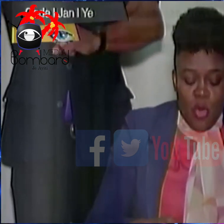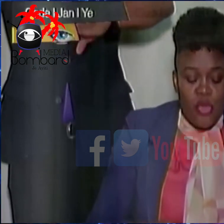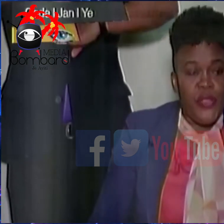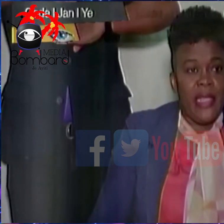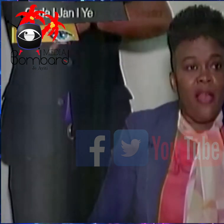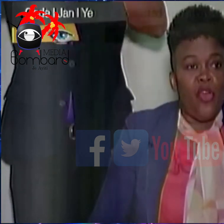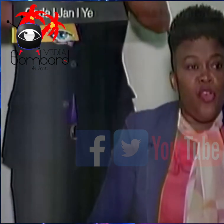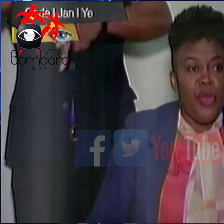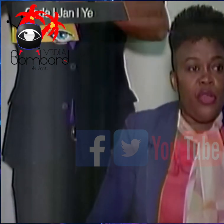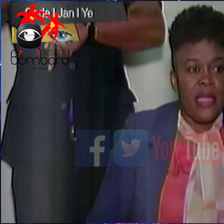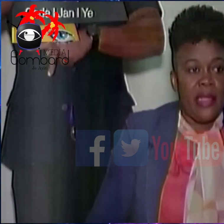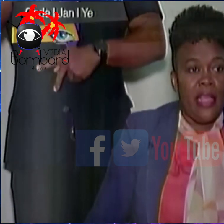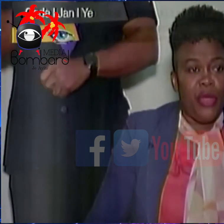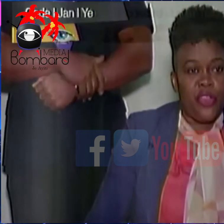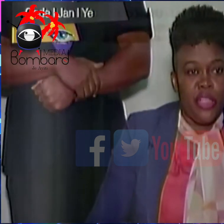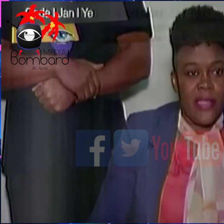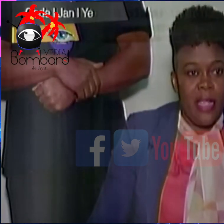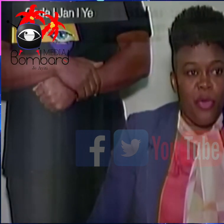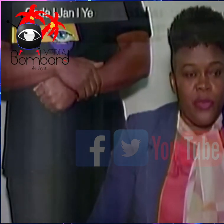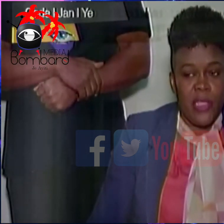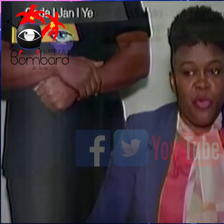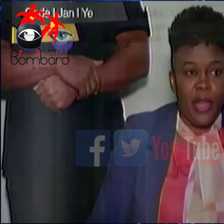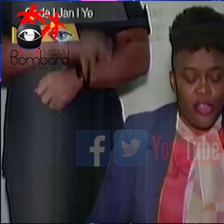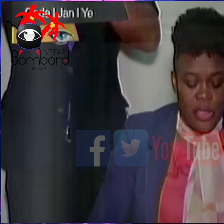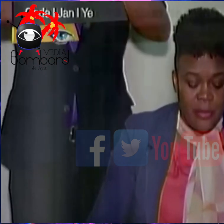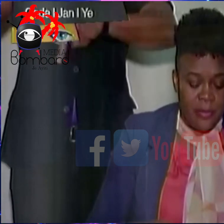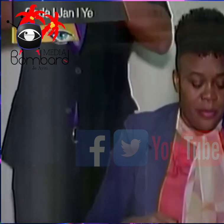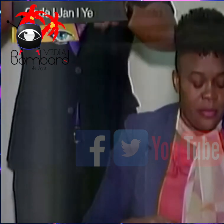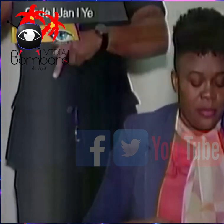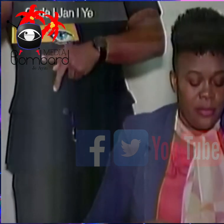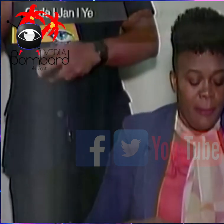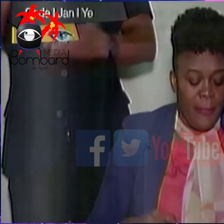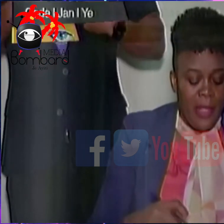et le souci économique de certaines personnes handicapées aussi pour en acheter.